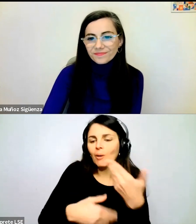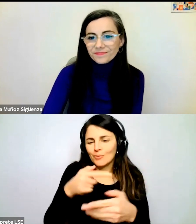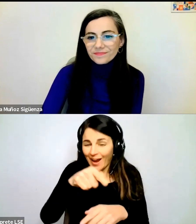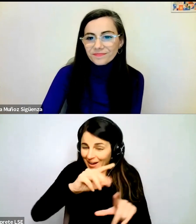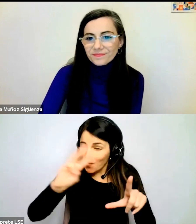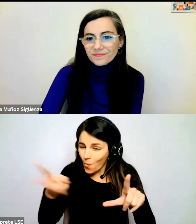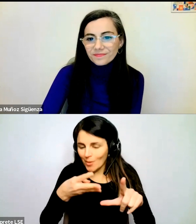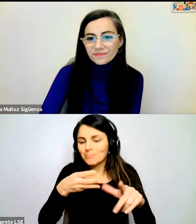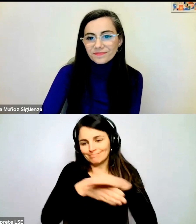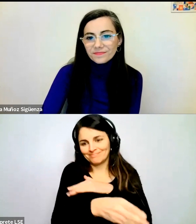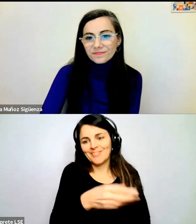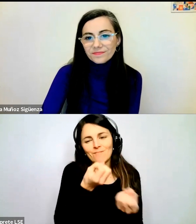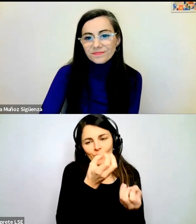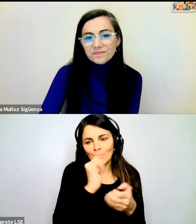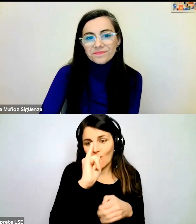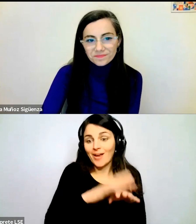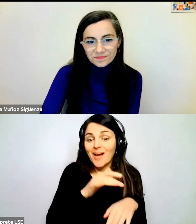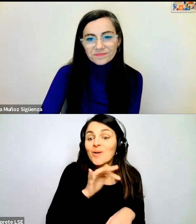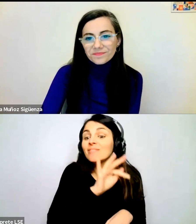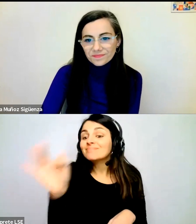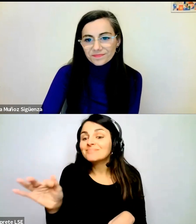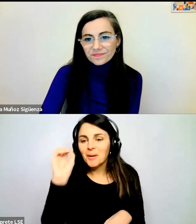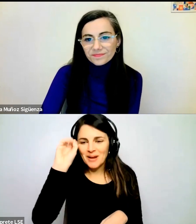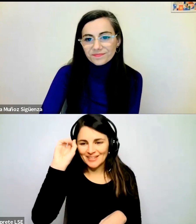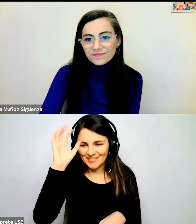Ya le paso la palabra a Mar.